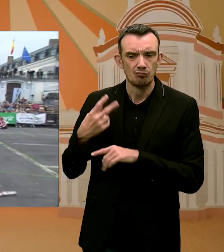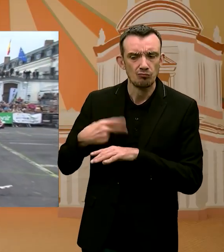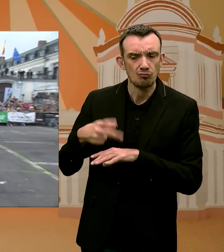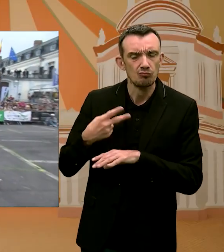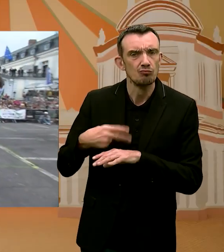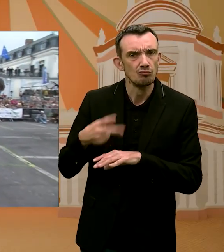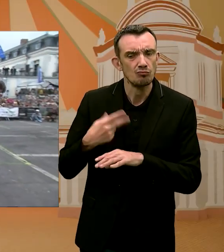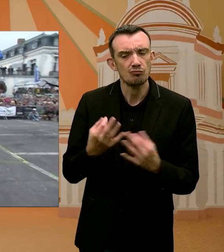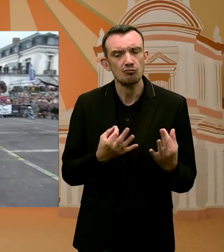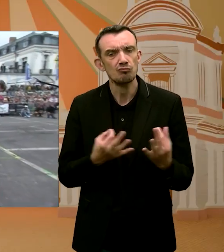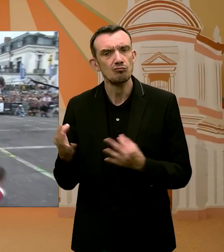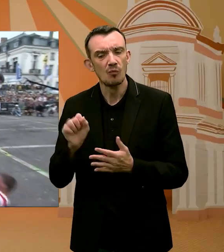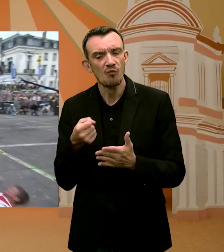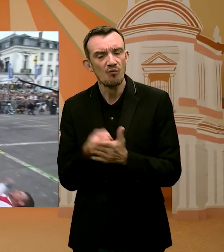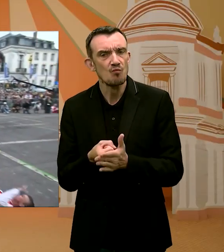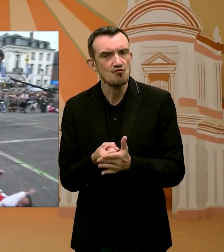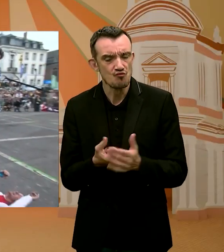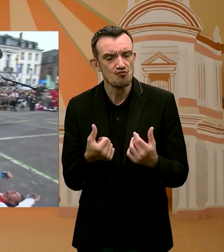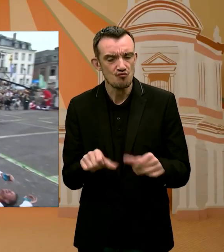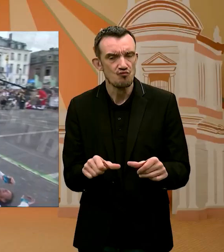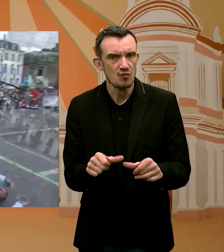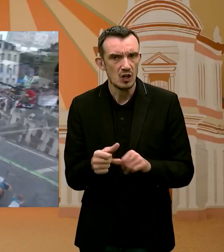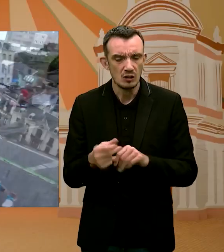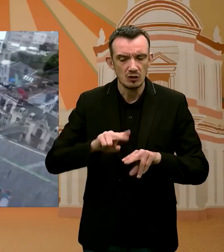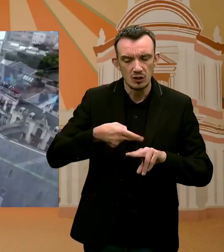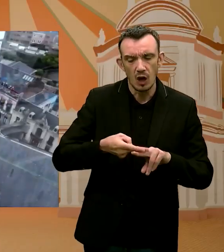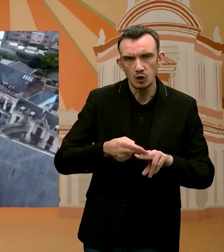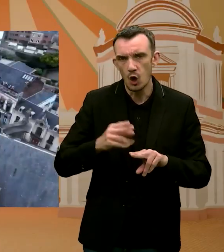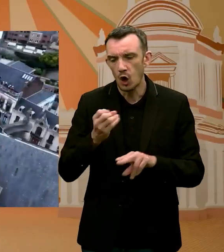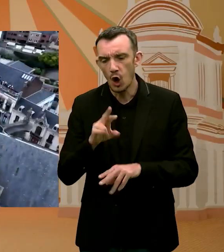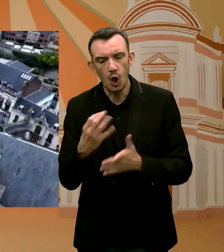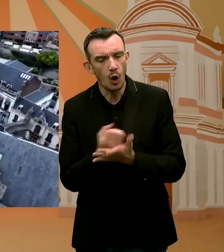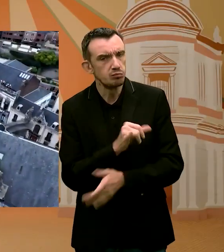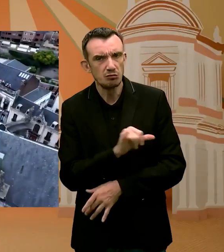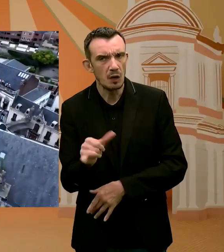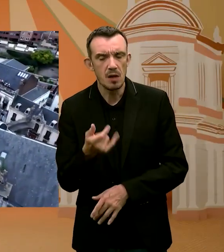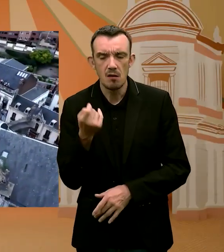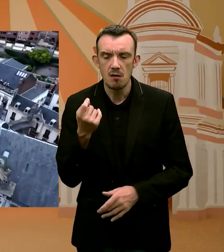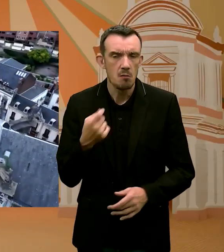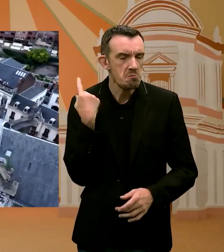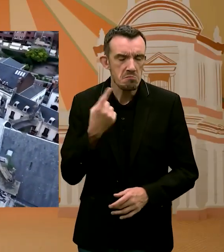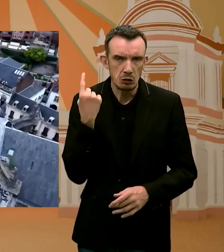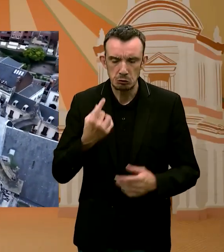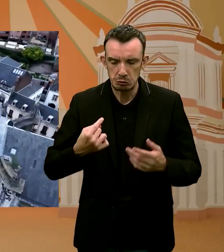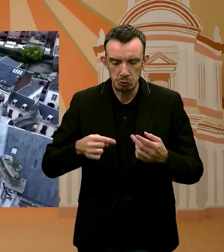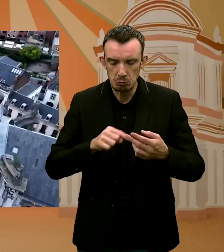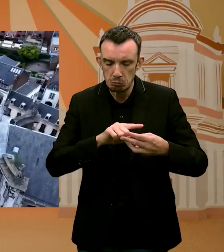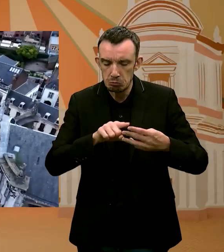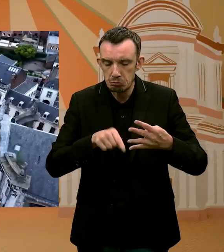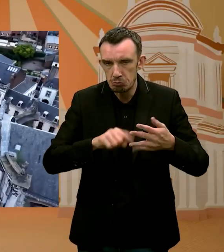jamais eu des chasses d'argent ni des chasses d'or, mais il finit souvent dans les tout bons. Je vais me permettre de me dire ce qu'il m'a dit hier quand je